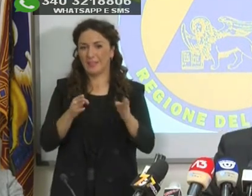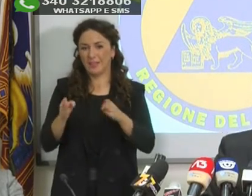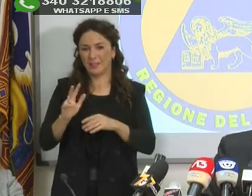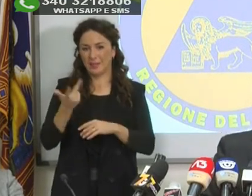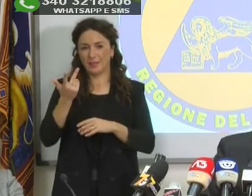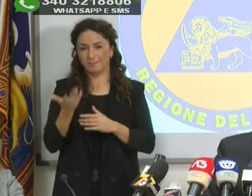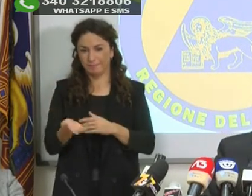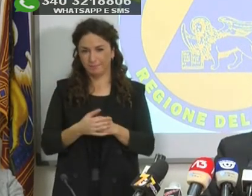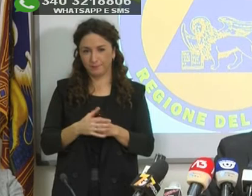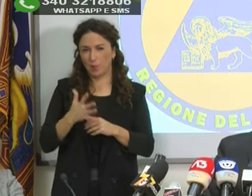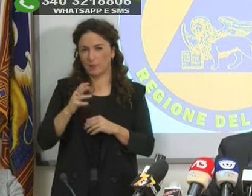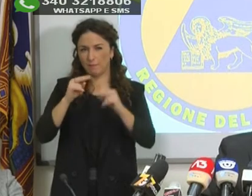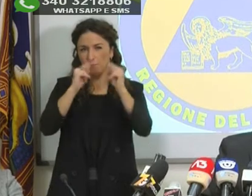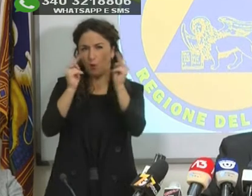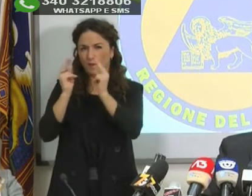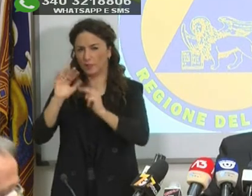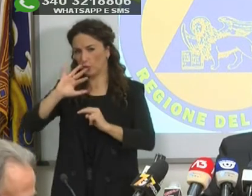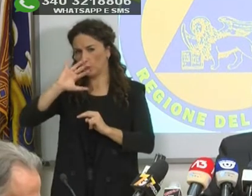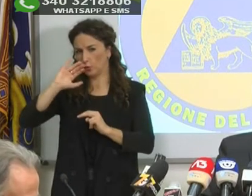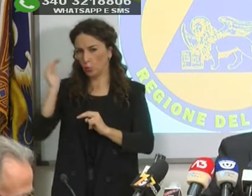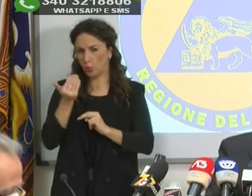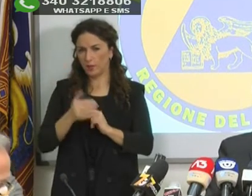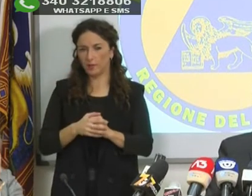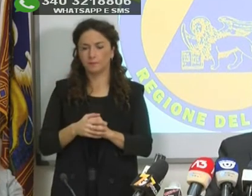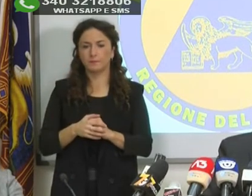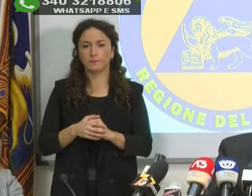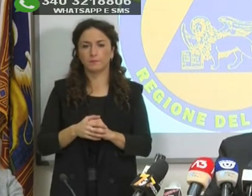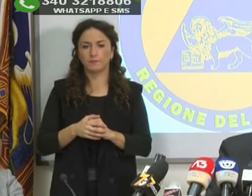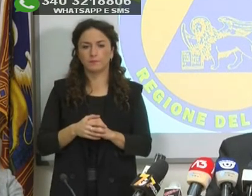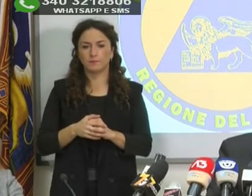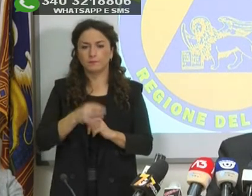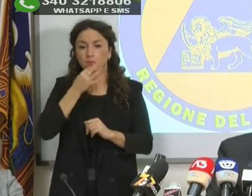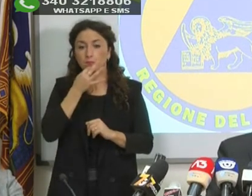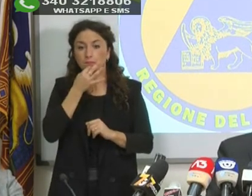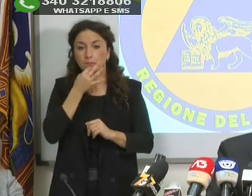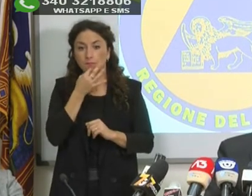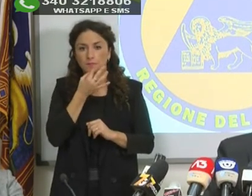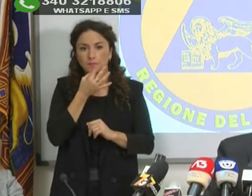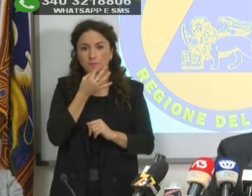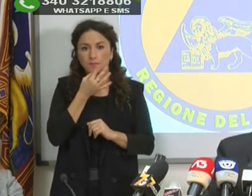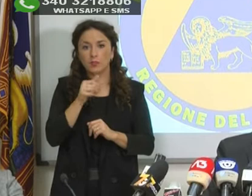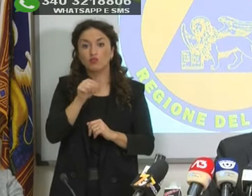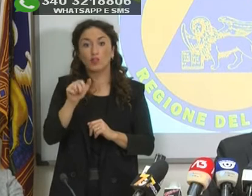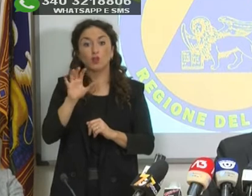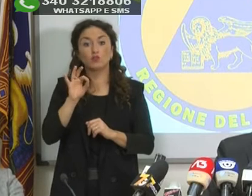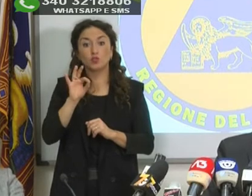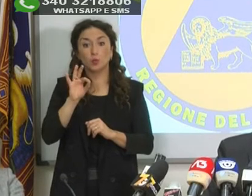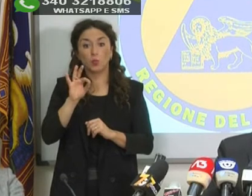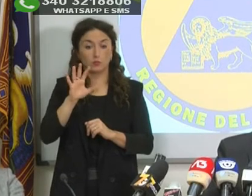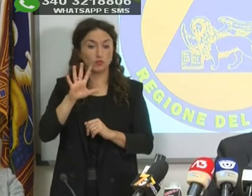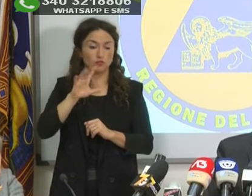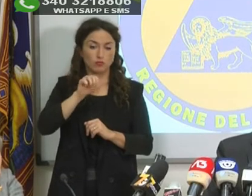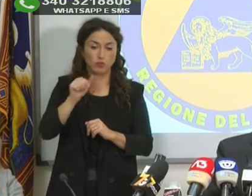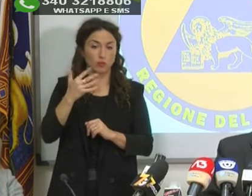più o meno in tutte le province, non perché è scattato, non so, sono scattati i famosi 151 posti